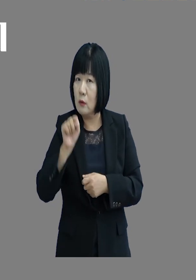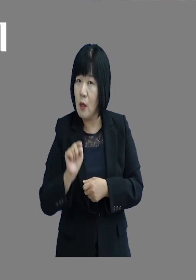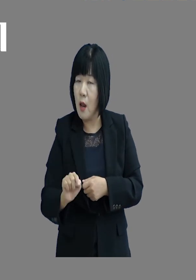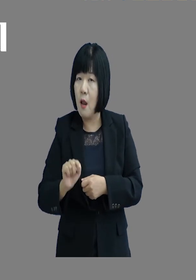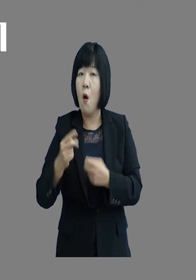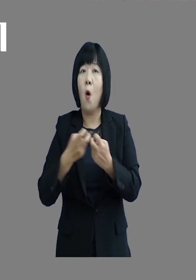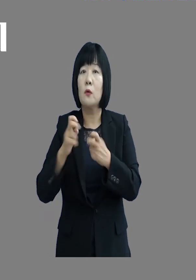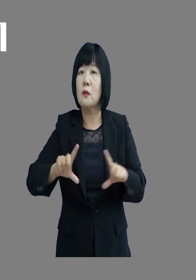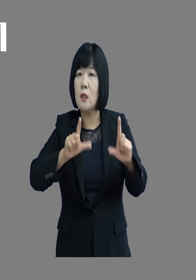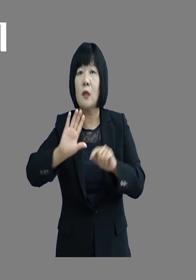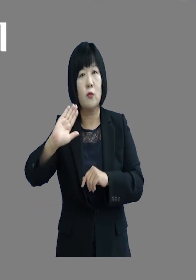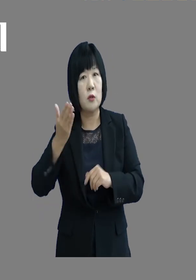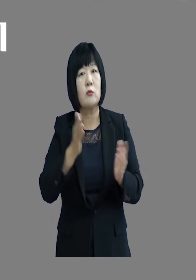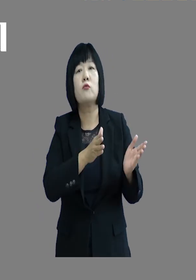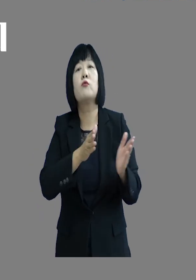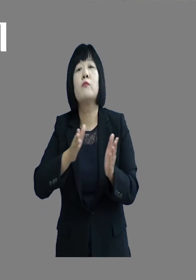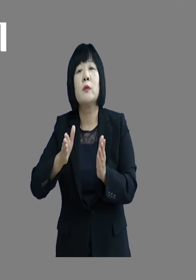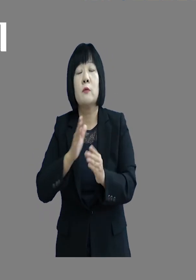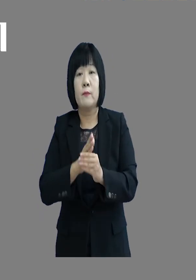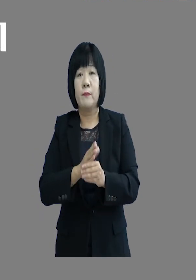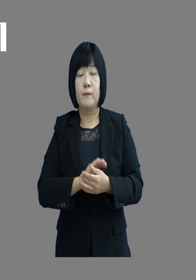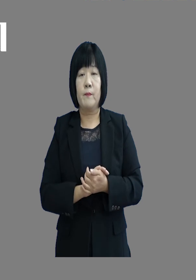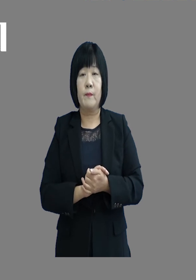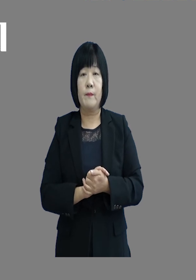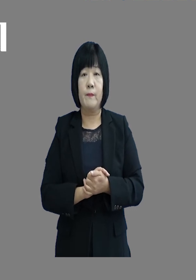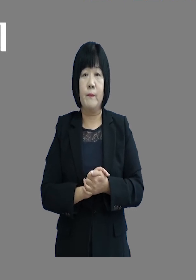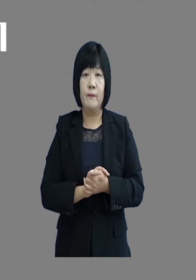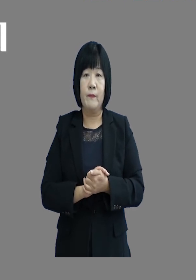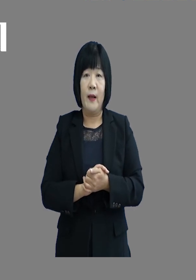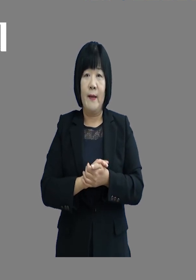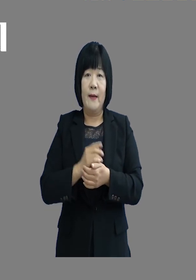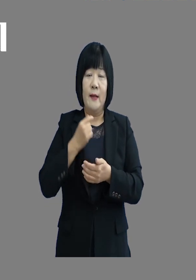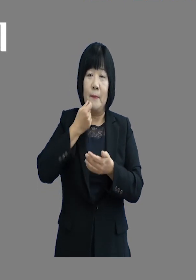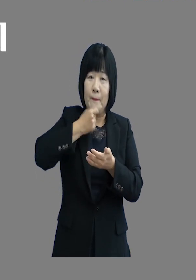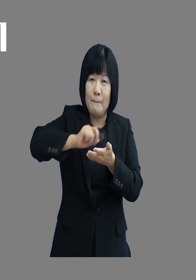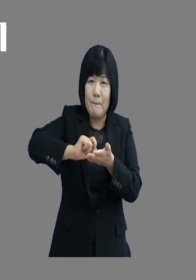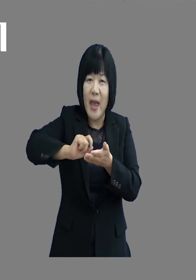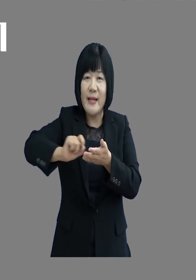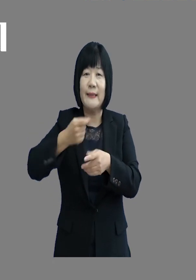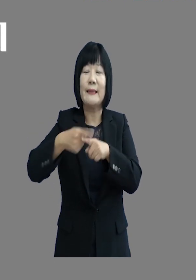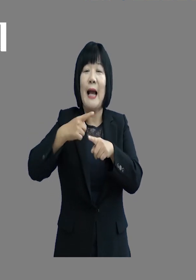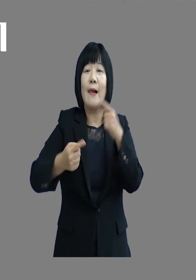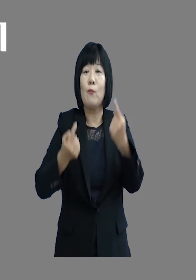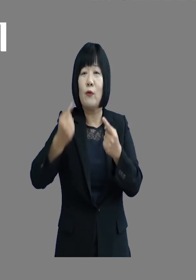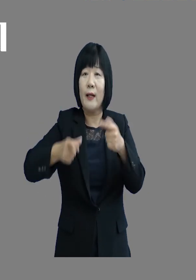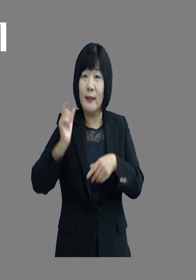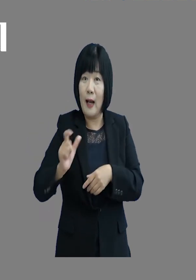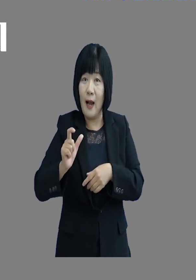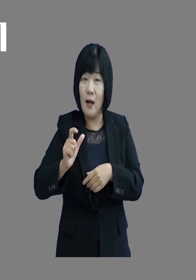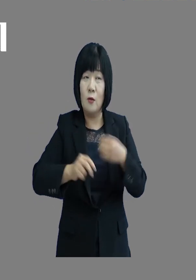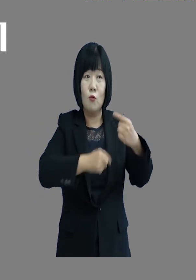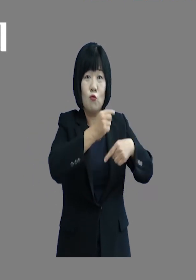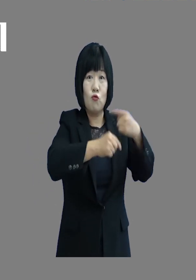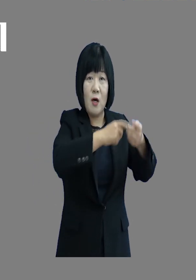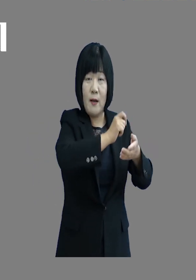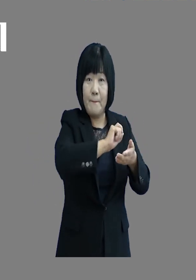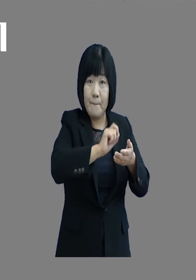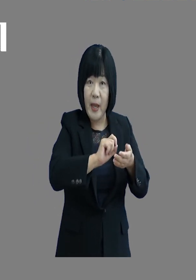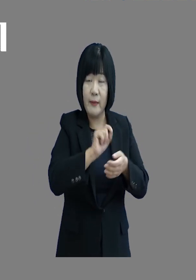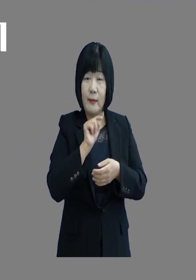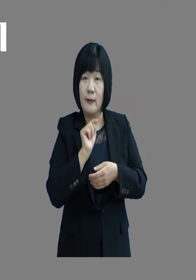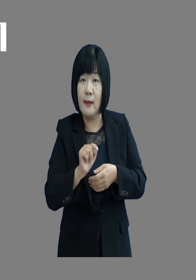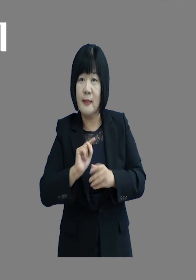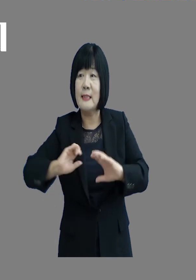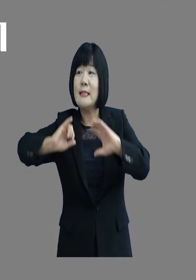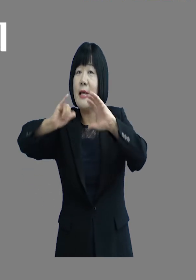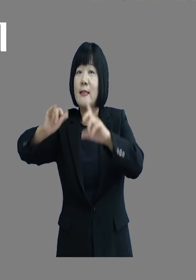될지. 흔한 말로 펜은 칼보다 강하다고 하죠. 수어라는 펜은 그들에게